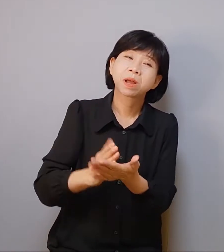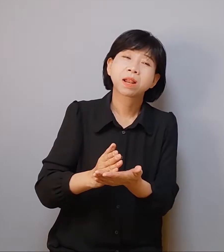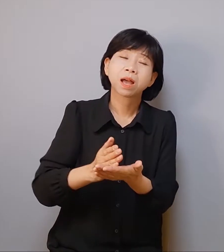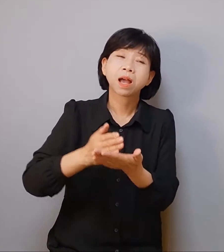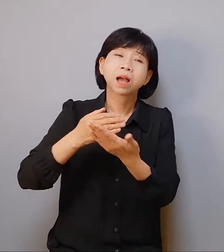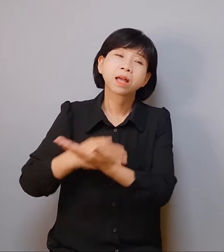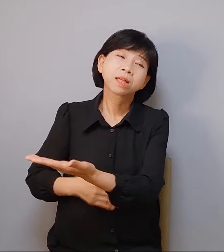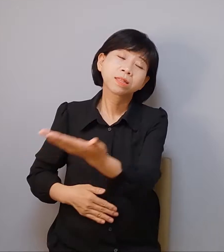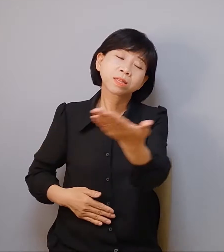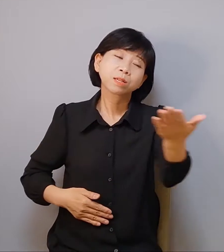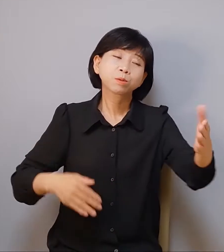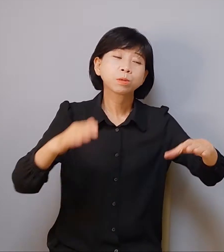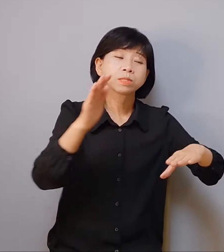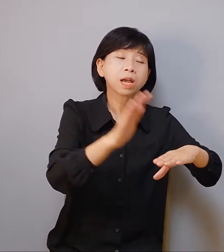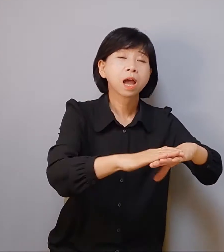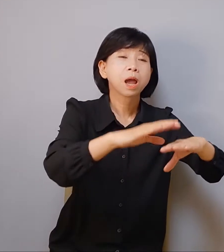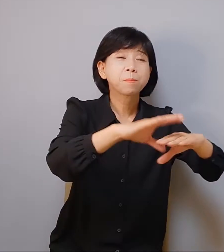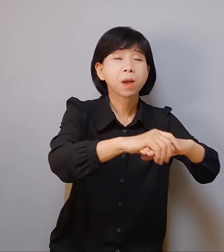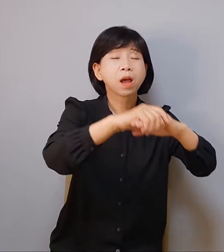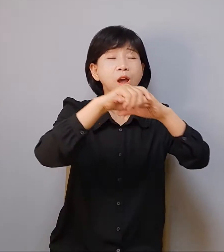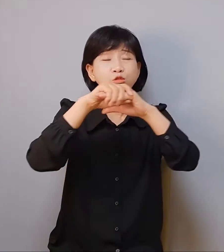놀라지 말라, 내 손